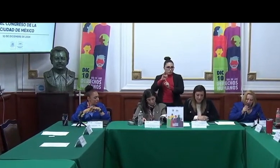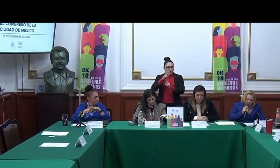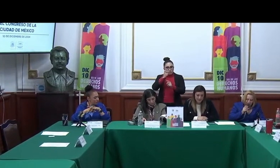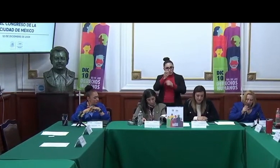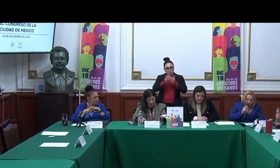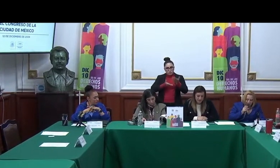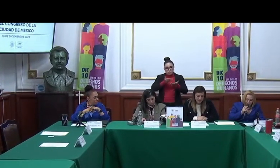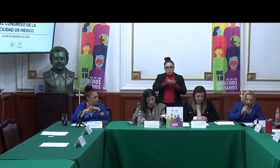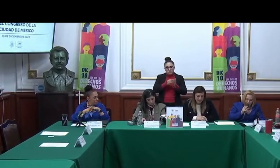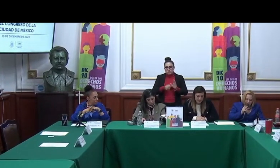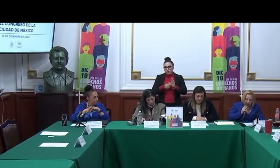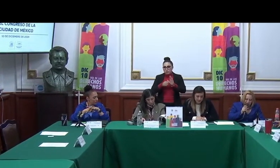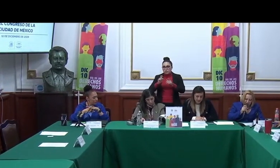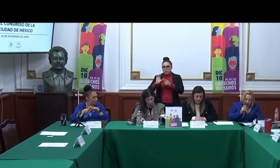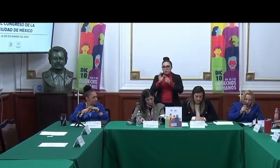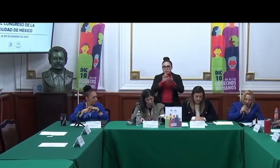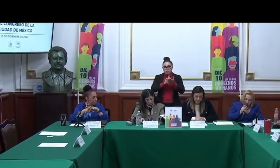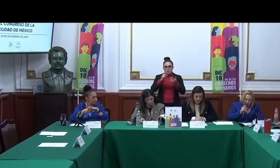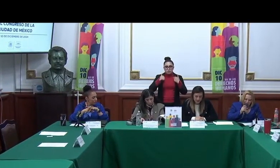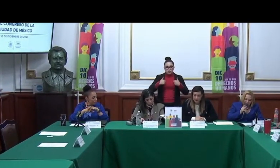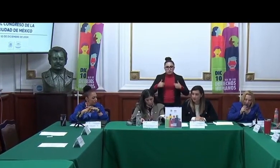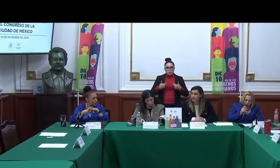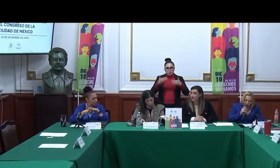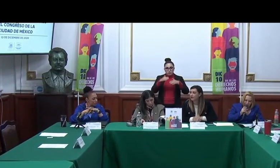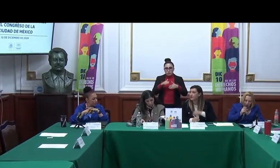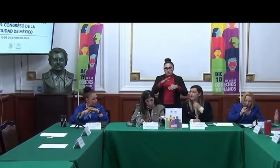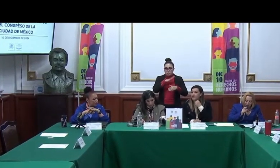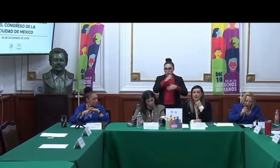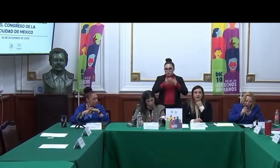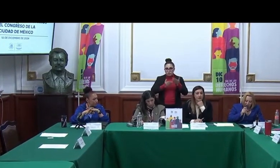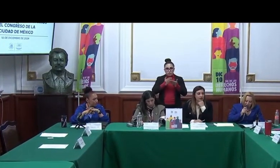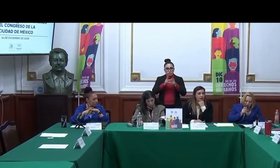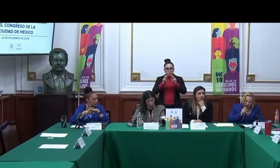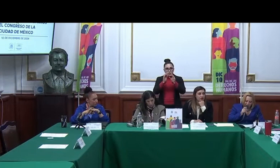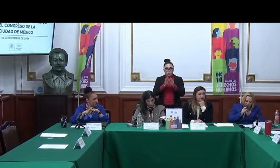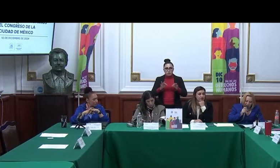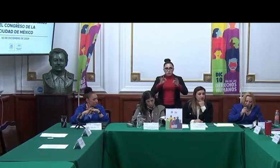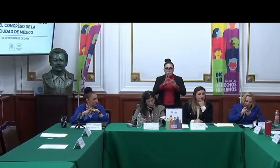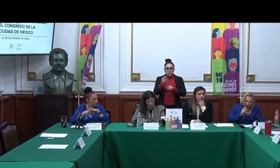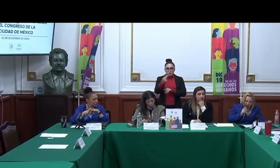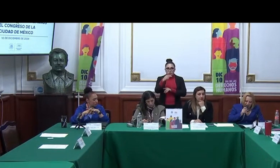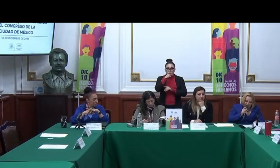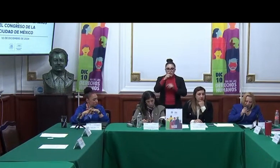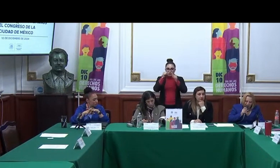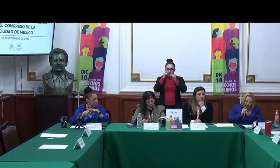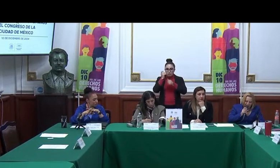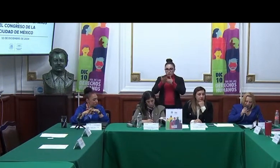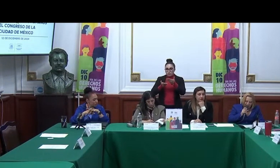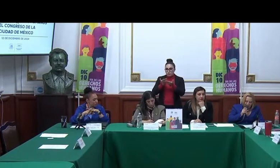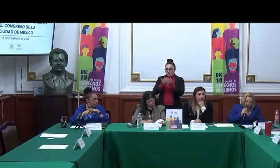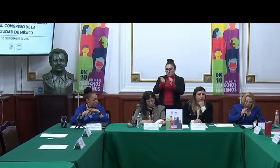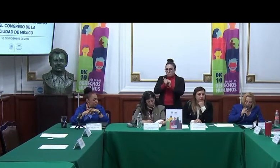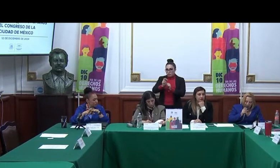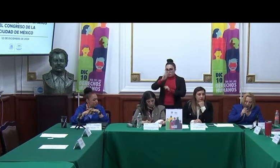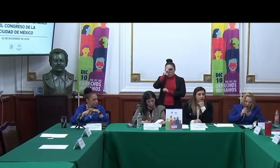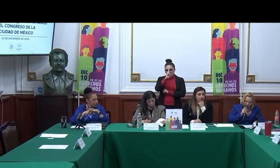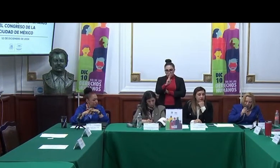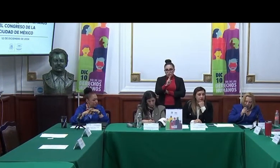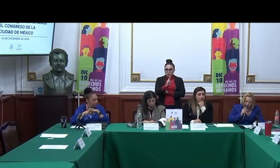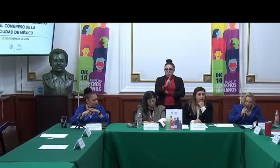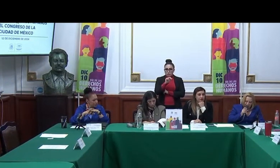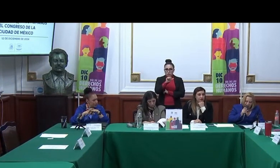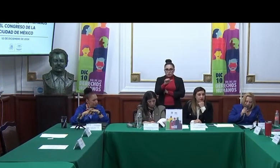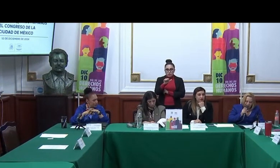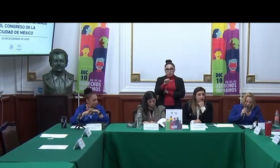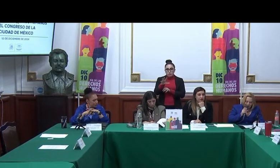presentan la Comisión de Derechos Humanos respecto de la proposición con punto de acuerdo, por el cual se exhorta de manera respetuosa a